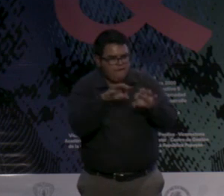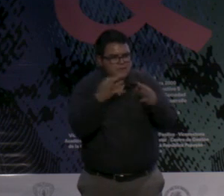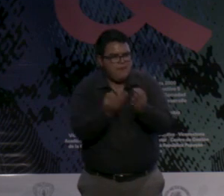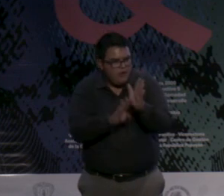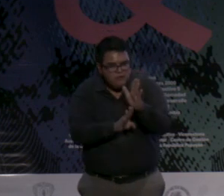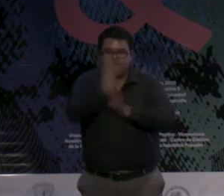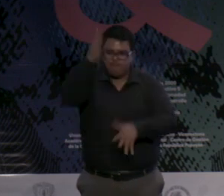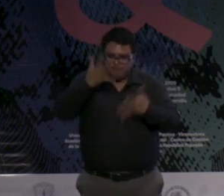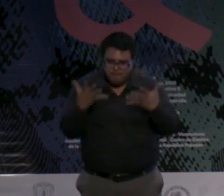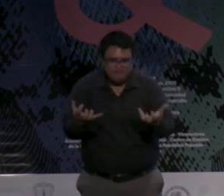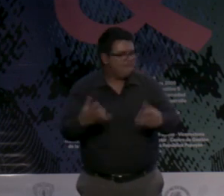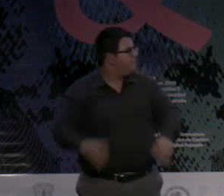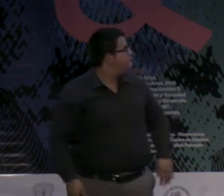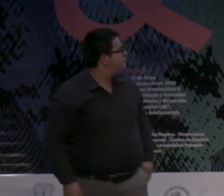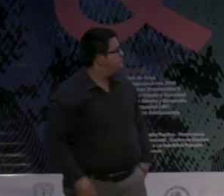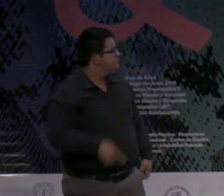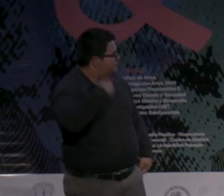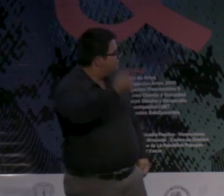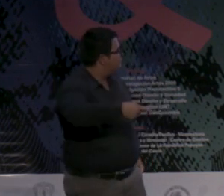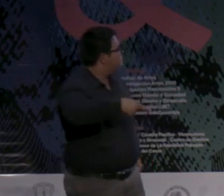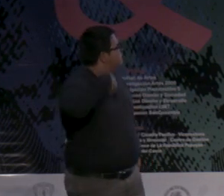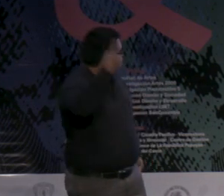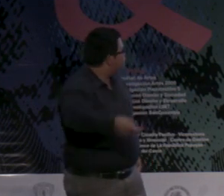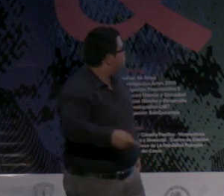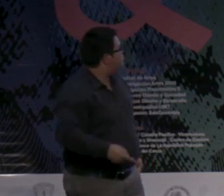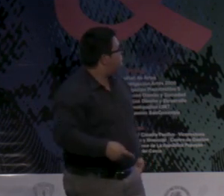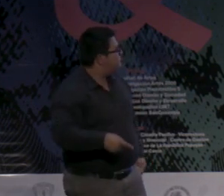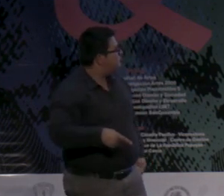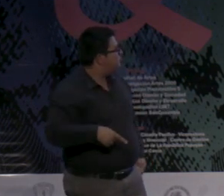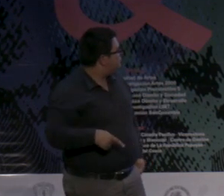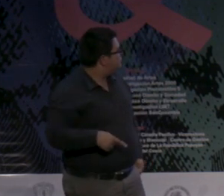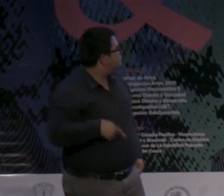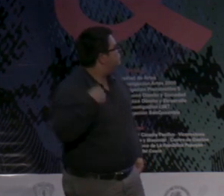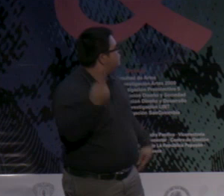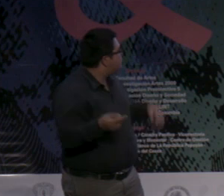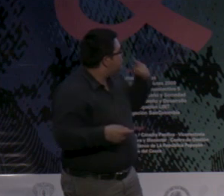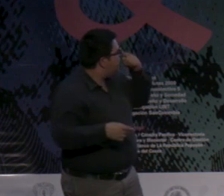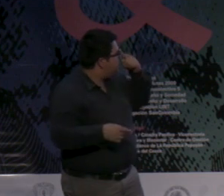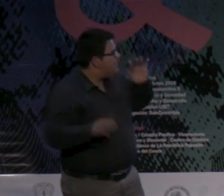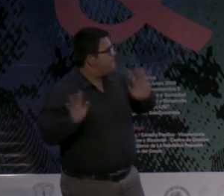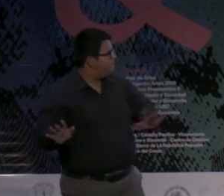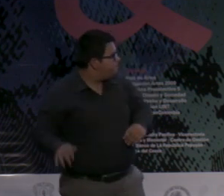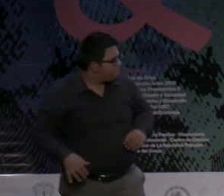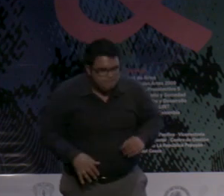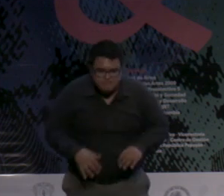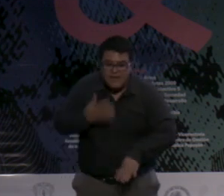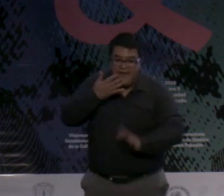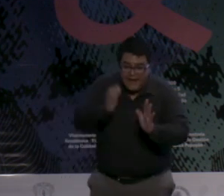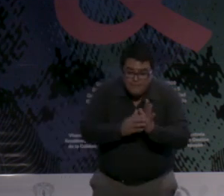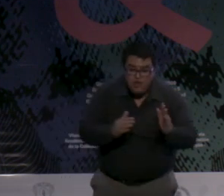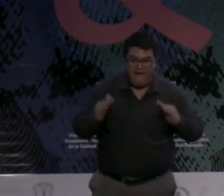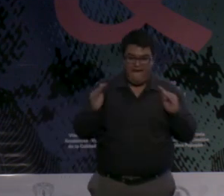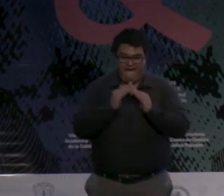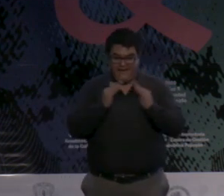cuando ya las miro en clave de arte. Cuando no las miro en clave de precariedad, finalmente digo: aquí hay una familia que